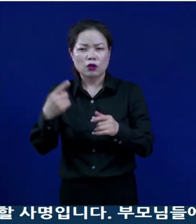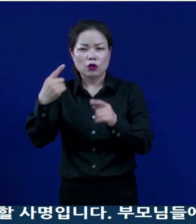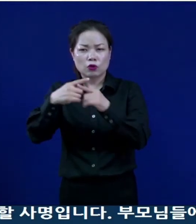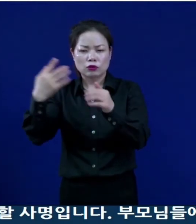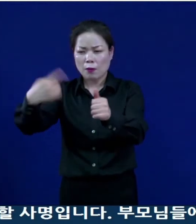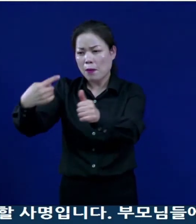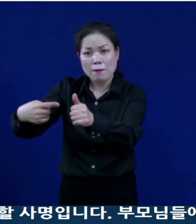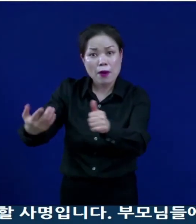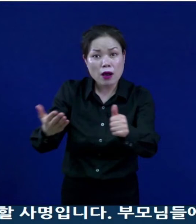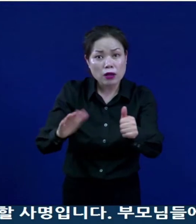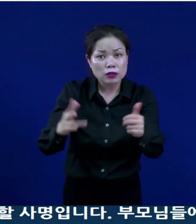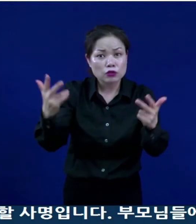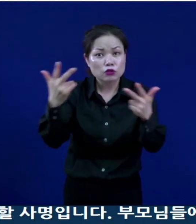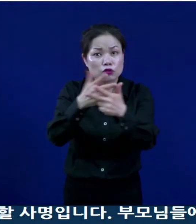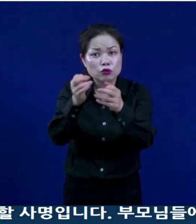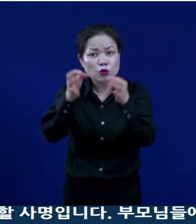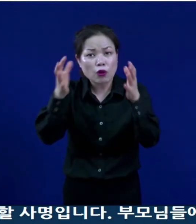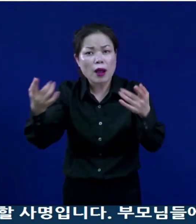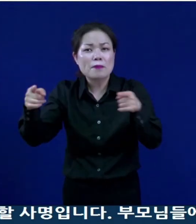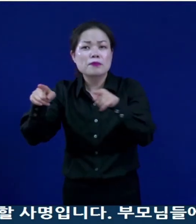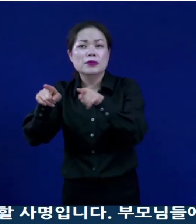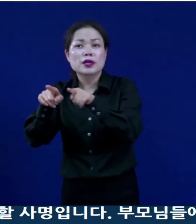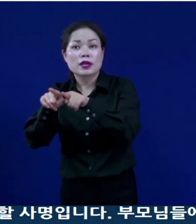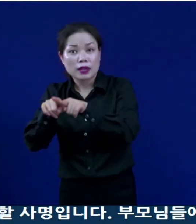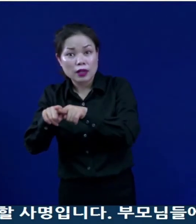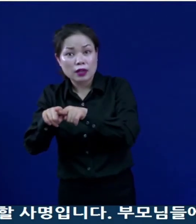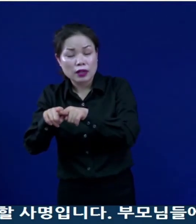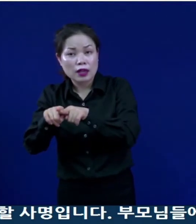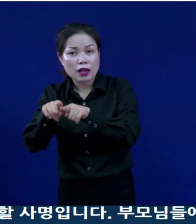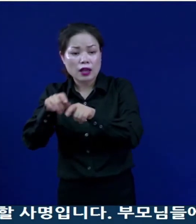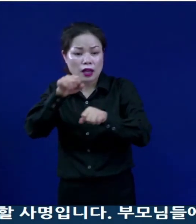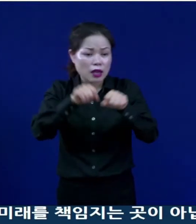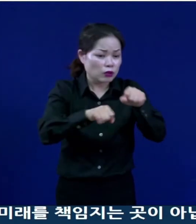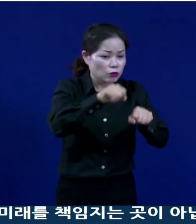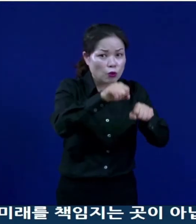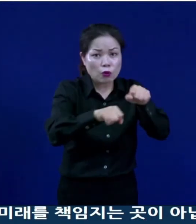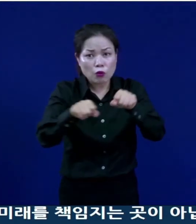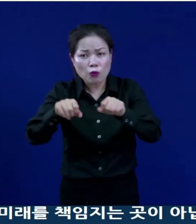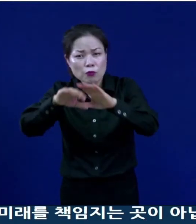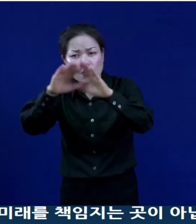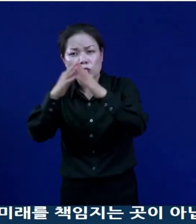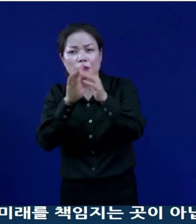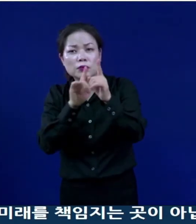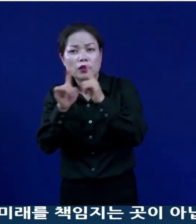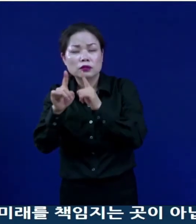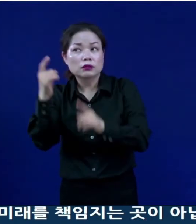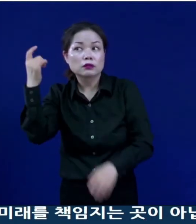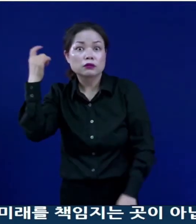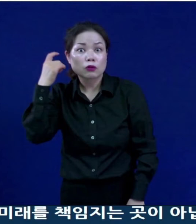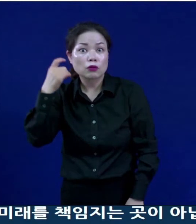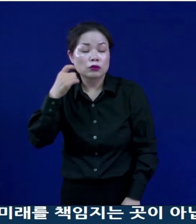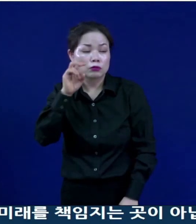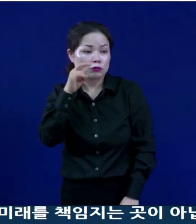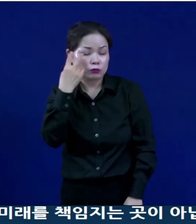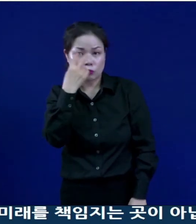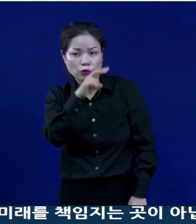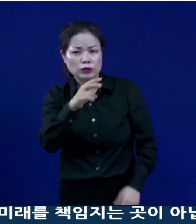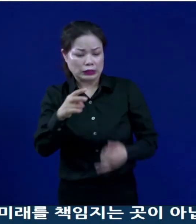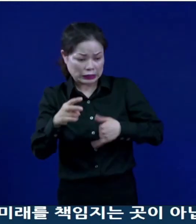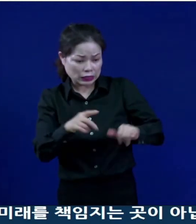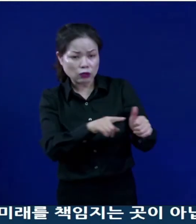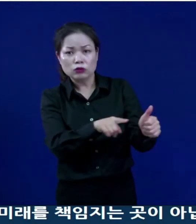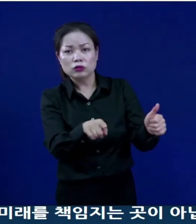교육해도 일주일 내내 함께 그 하는 행동들과 모든 말을 다 듣고 지켜보는